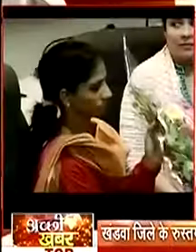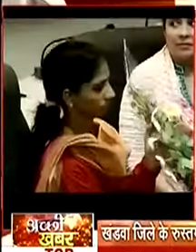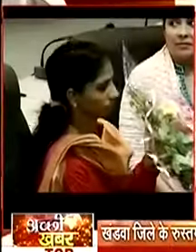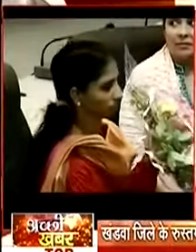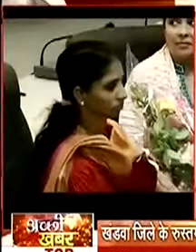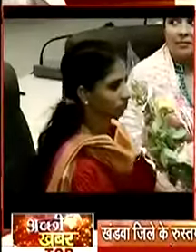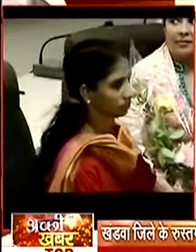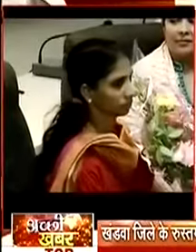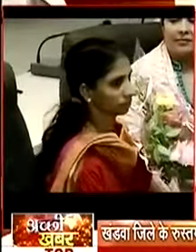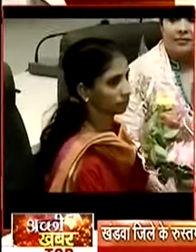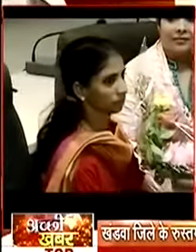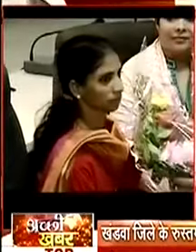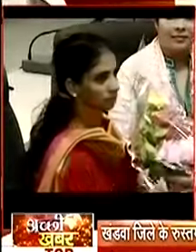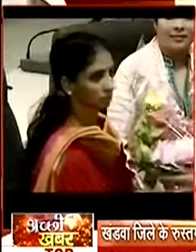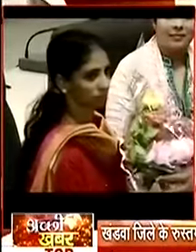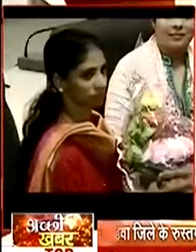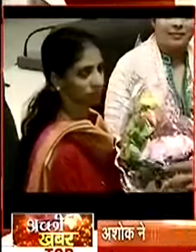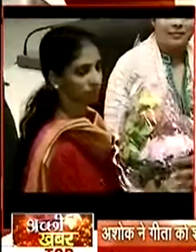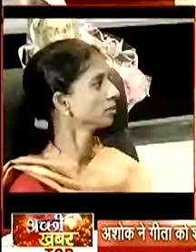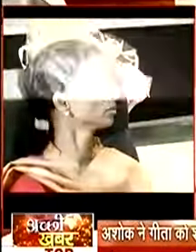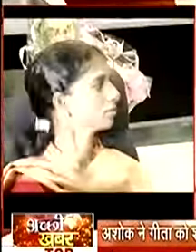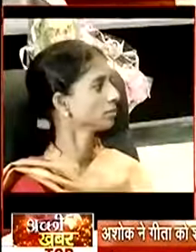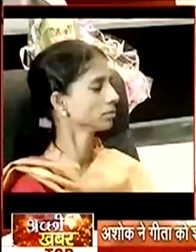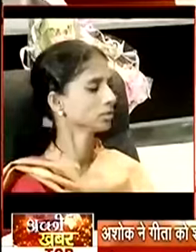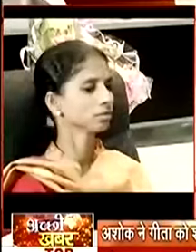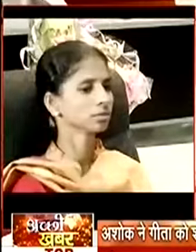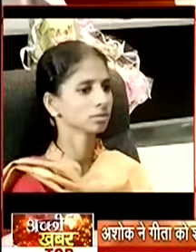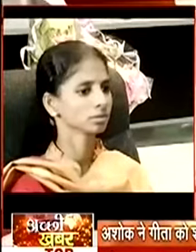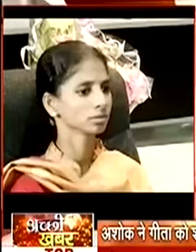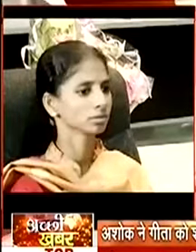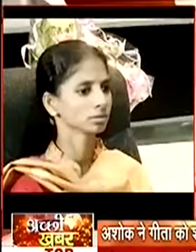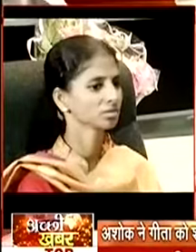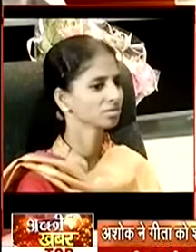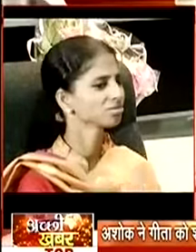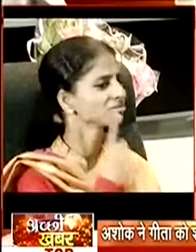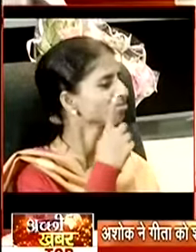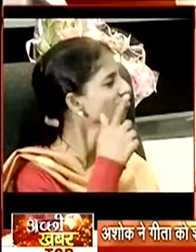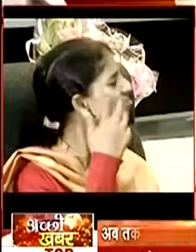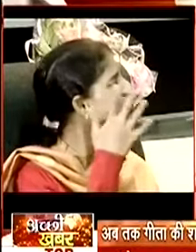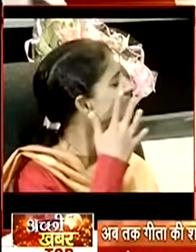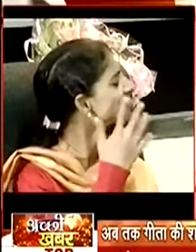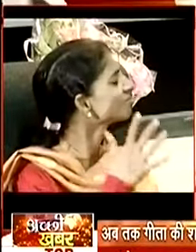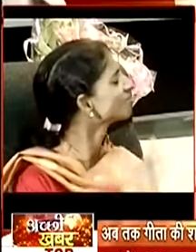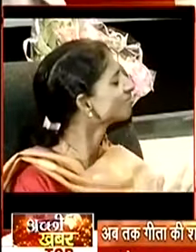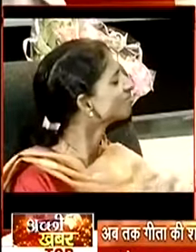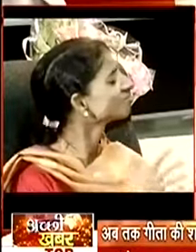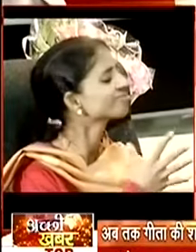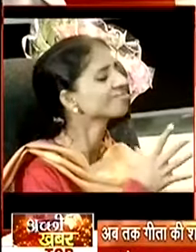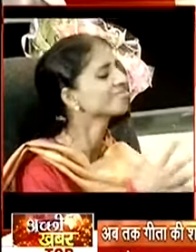घर में गीता जी मतलब हमारी भाभी बन के आए वो अच्छा रहे और हमारे मतलब परिवार में भाई का भी काम मतलब